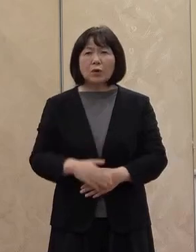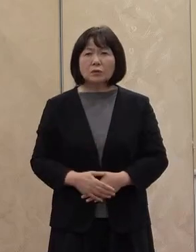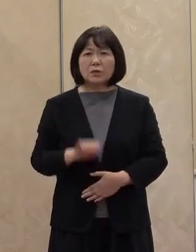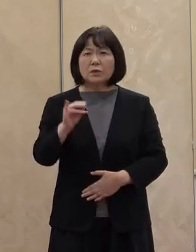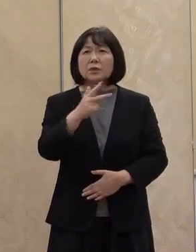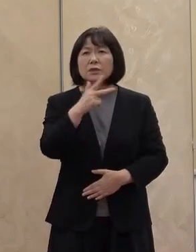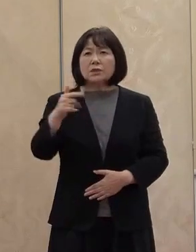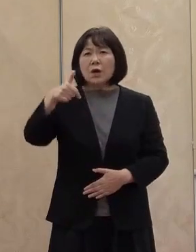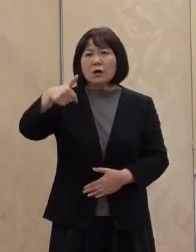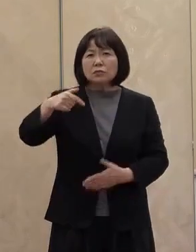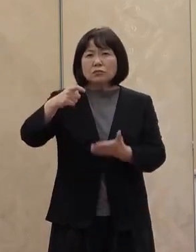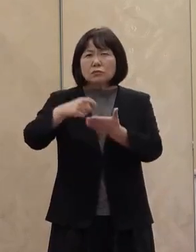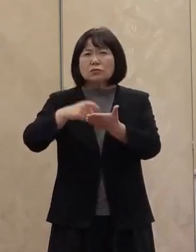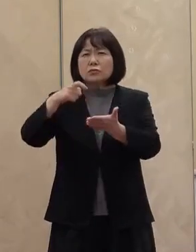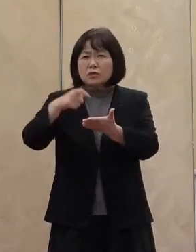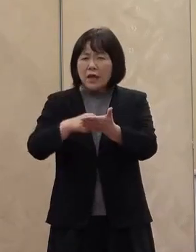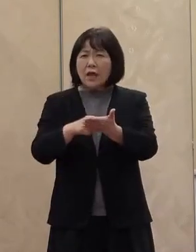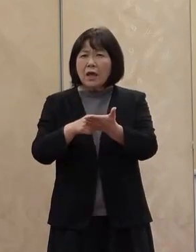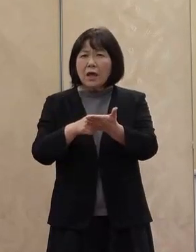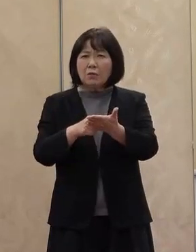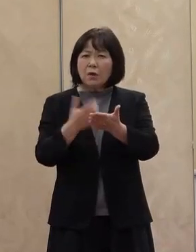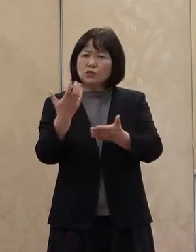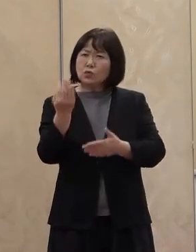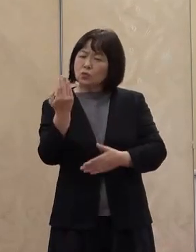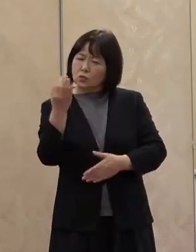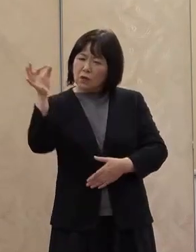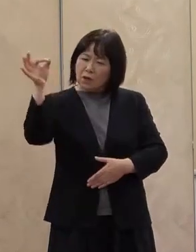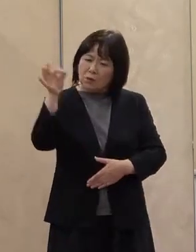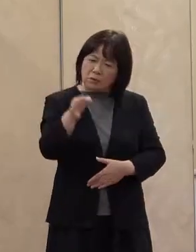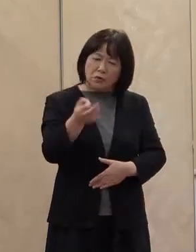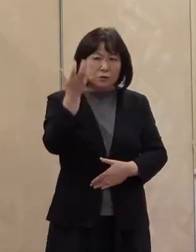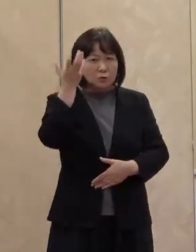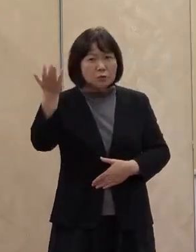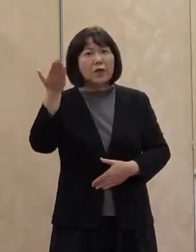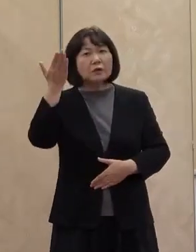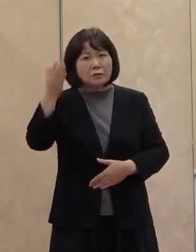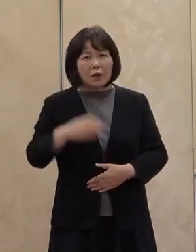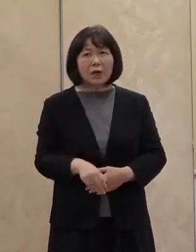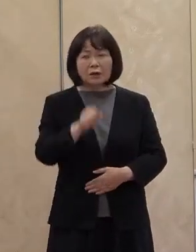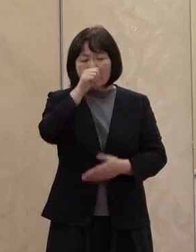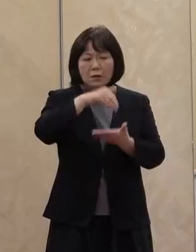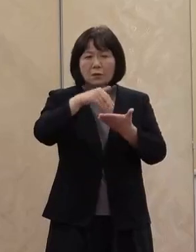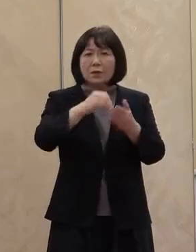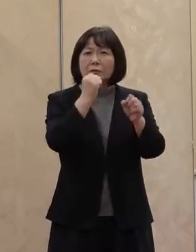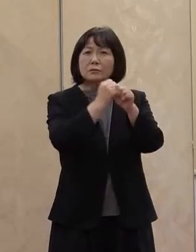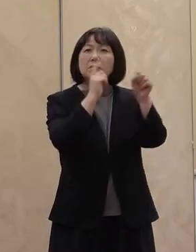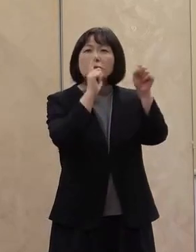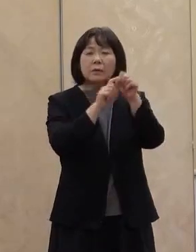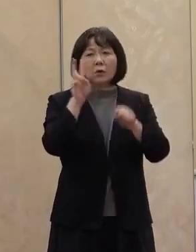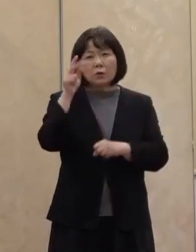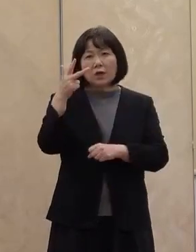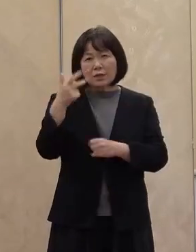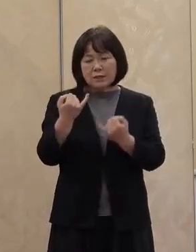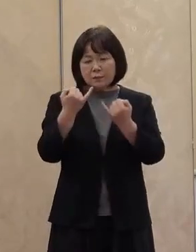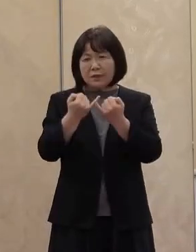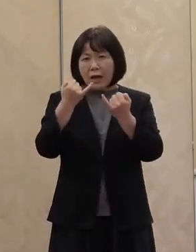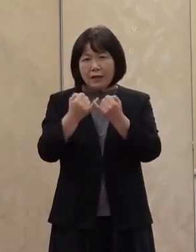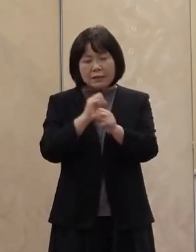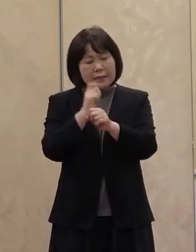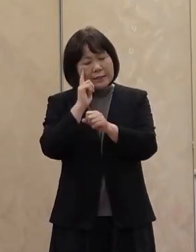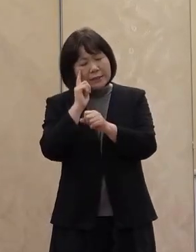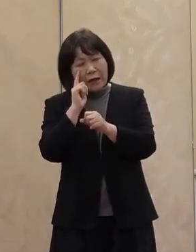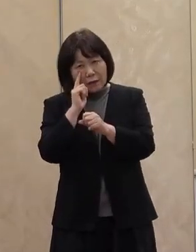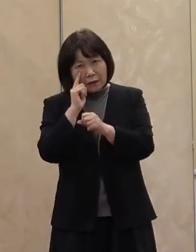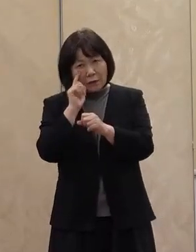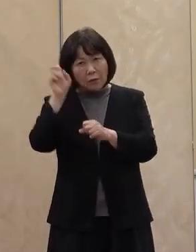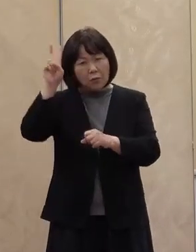事は府税収入がどの程度落ち込むと見込んでいるのかというのと、また予算編成のために大阪市のように試算を